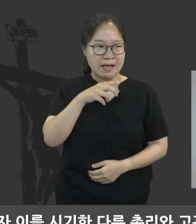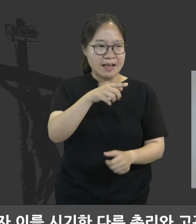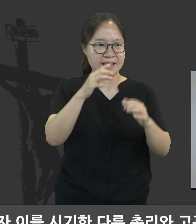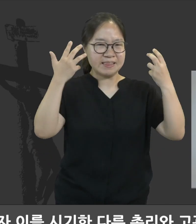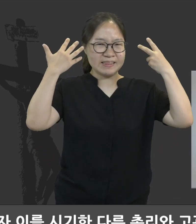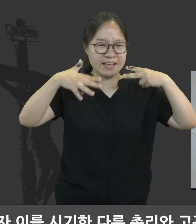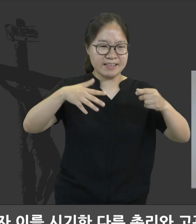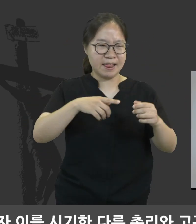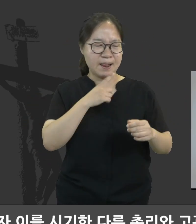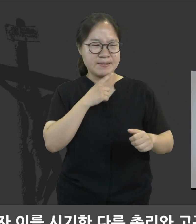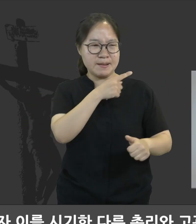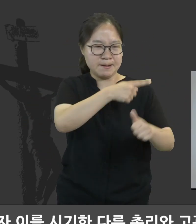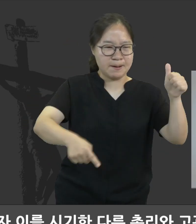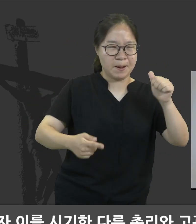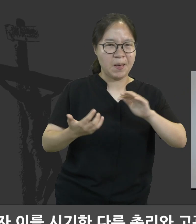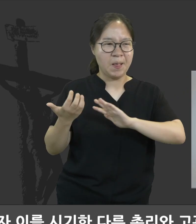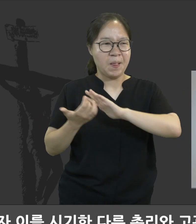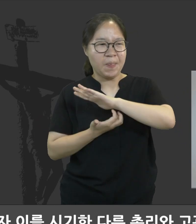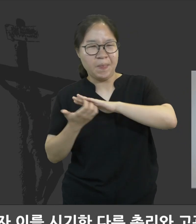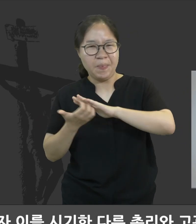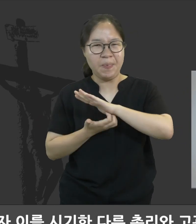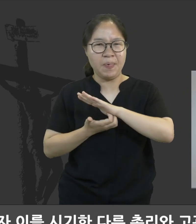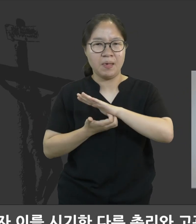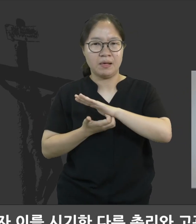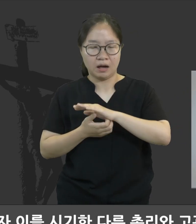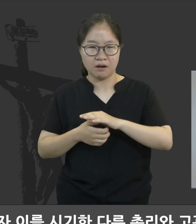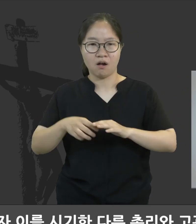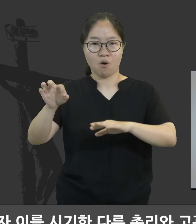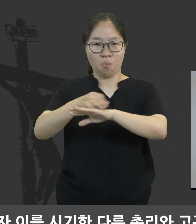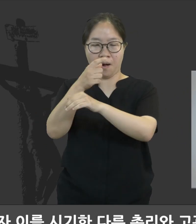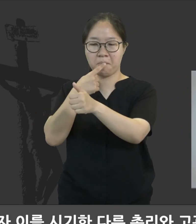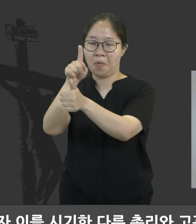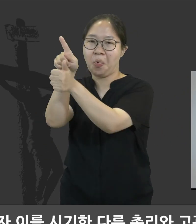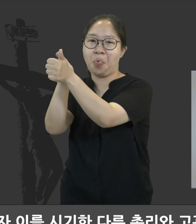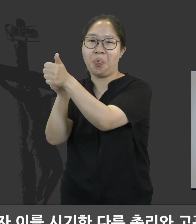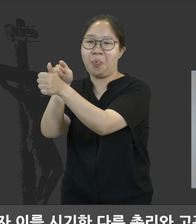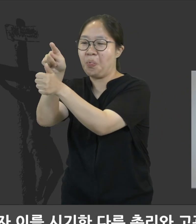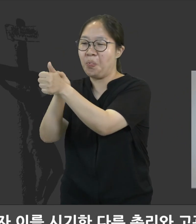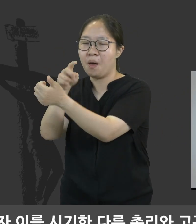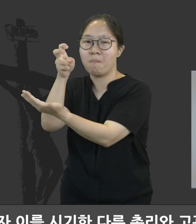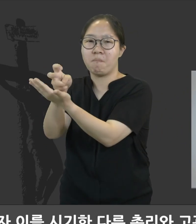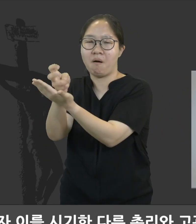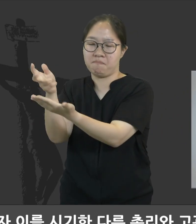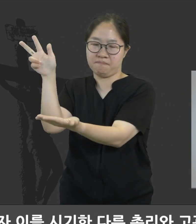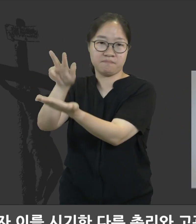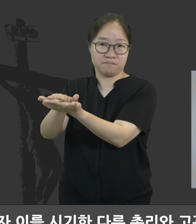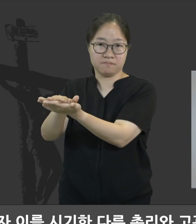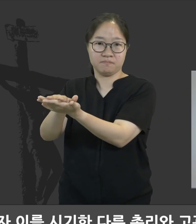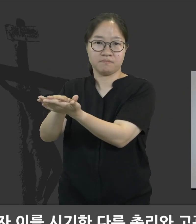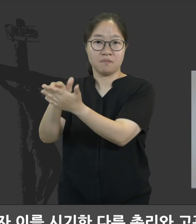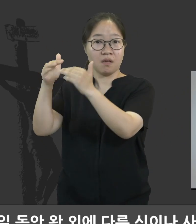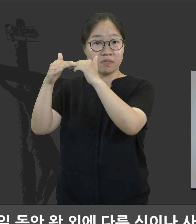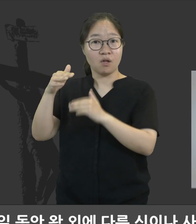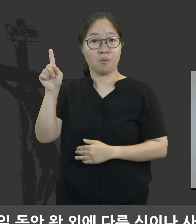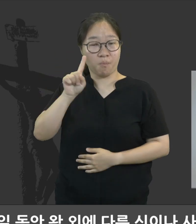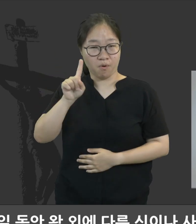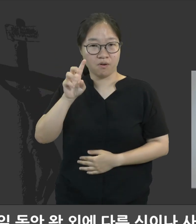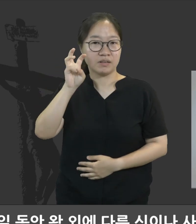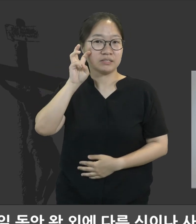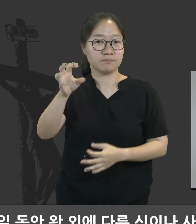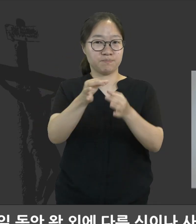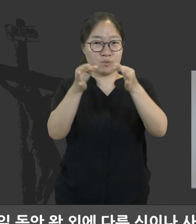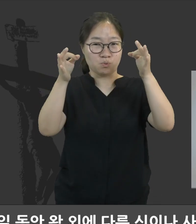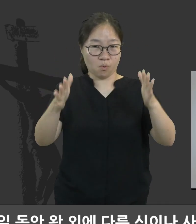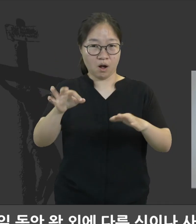다니엘을 제거하려는 음모를 꾸미고 왕을 설득해 한 가지 법을 세웁니다. 30일 동안 왕